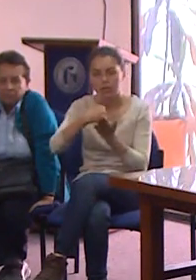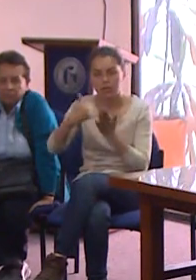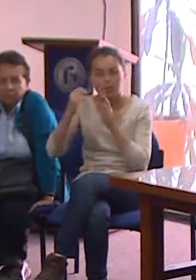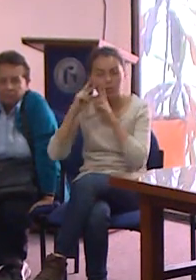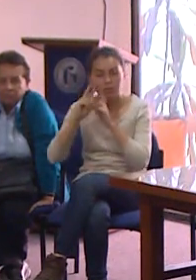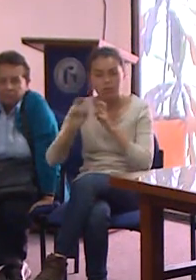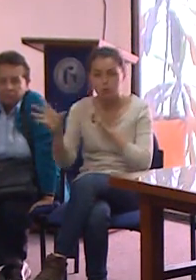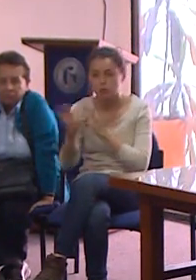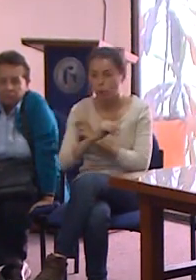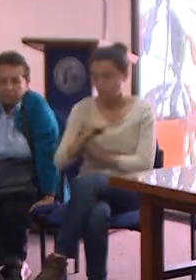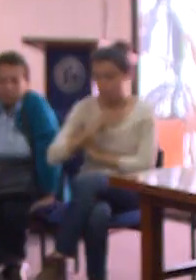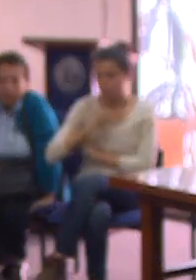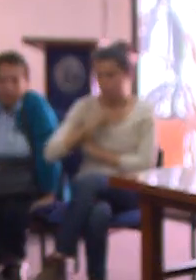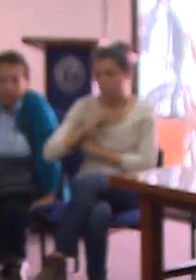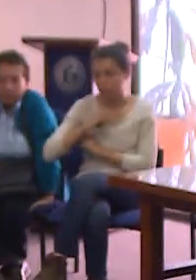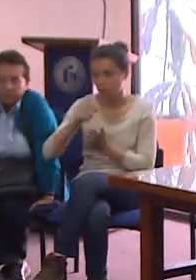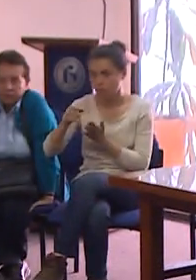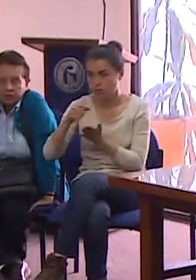semilleros.